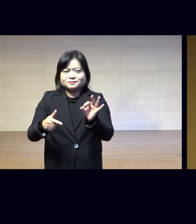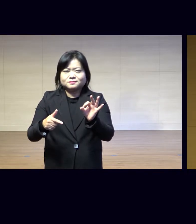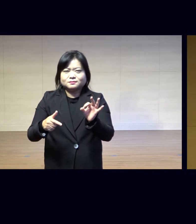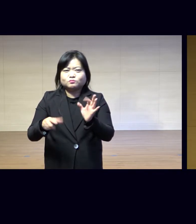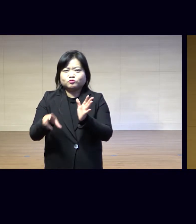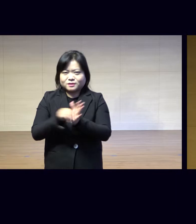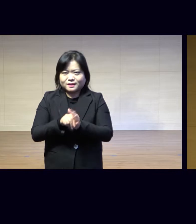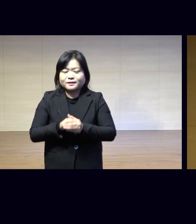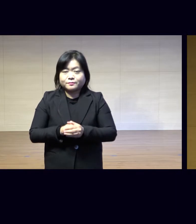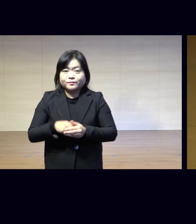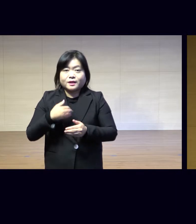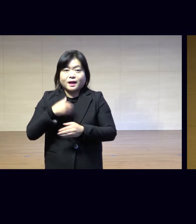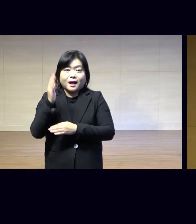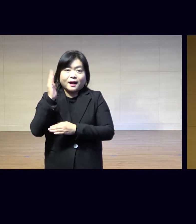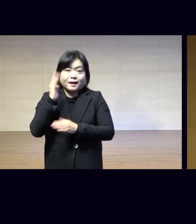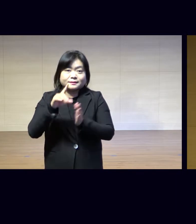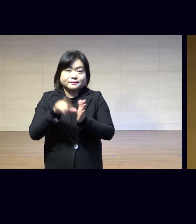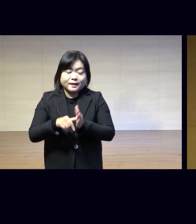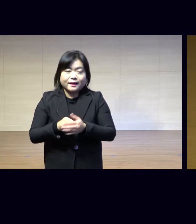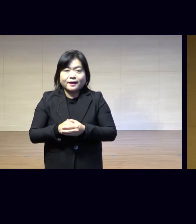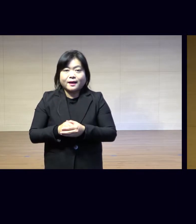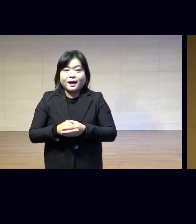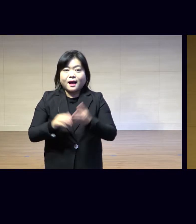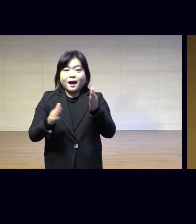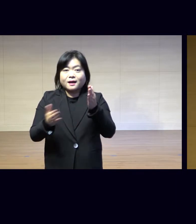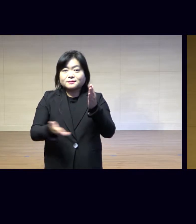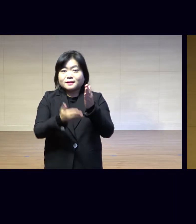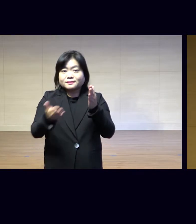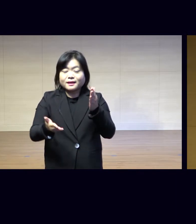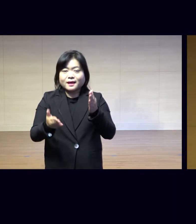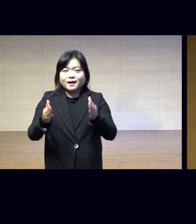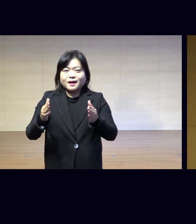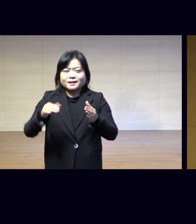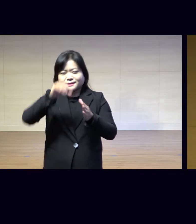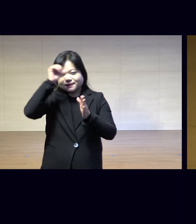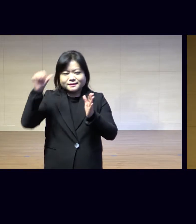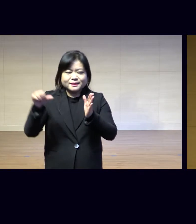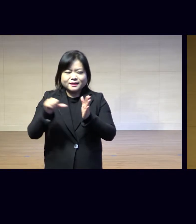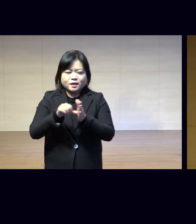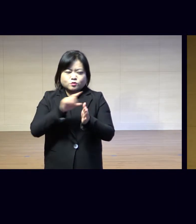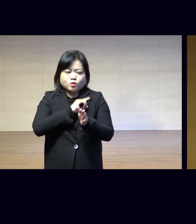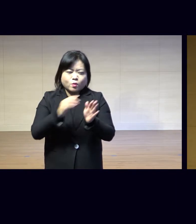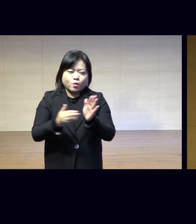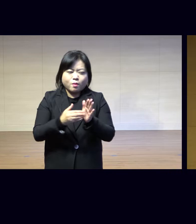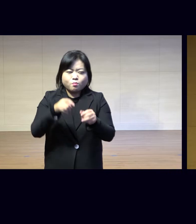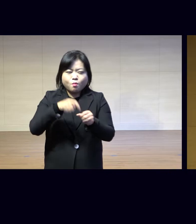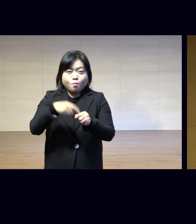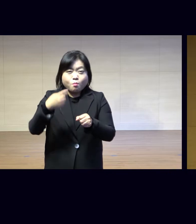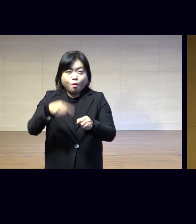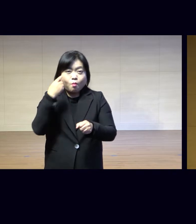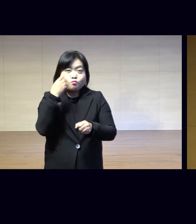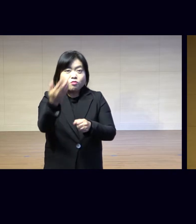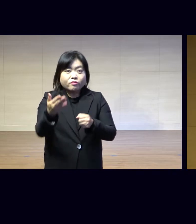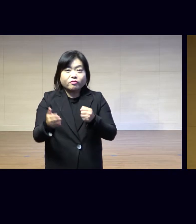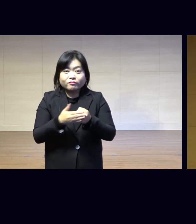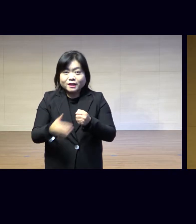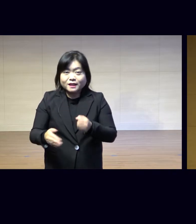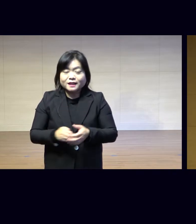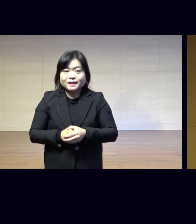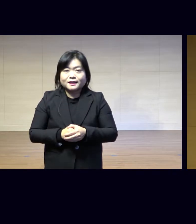강의 시간에 학생들한테 인생의 최고의 목표가 뭔가 한 가지만 적어봐라 그랬더니만은